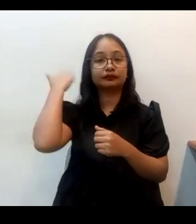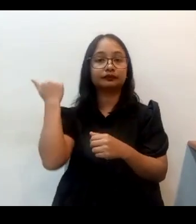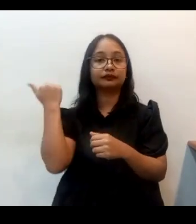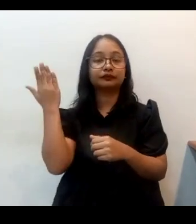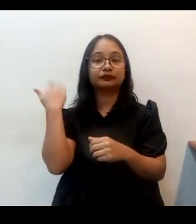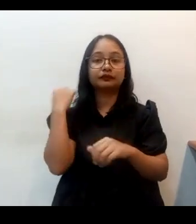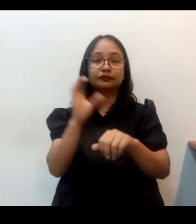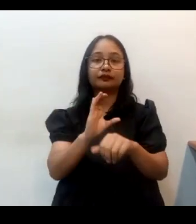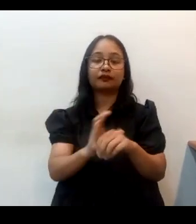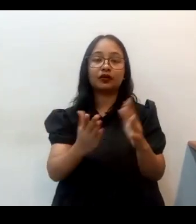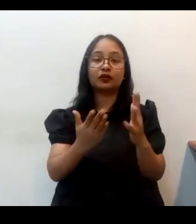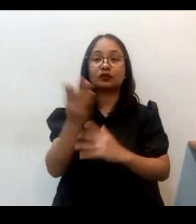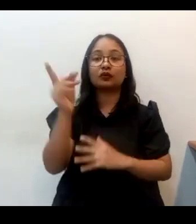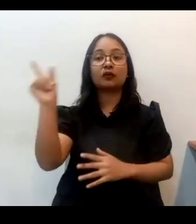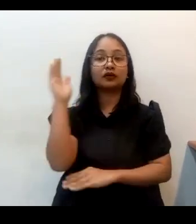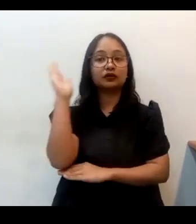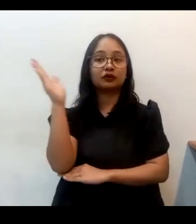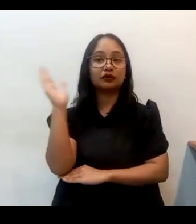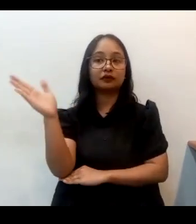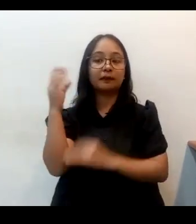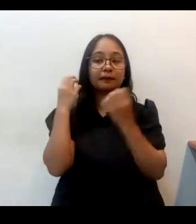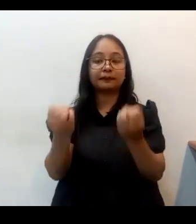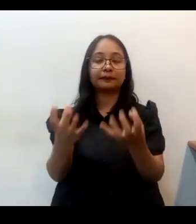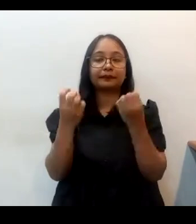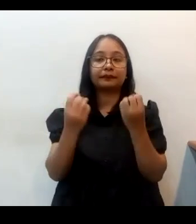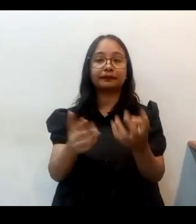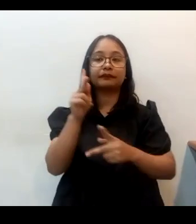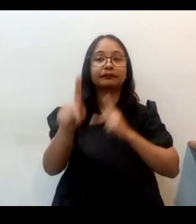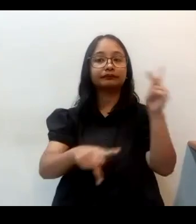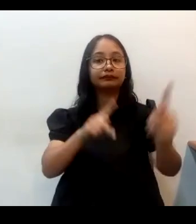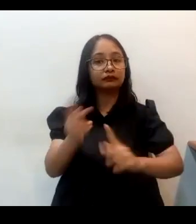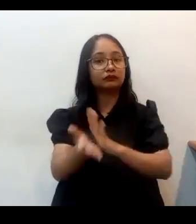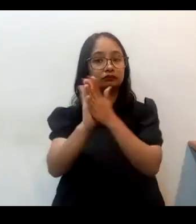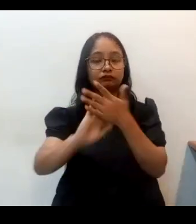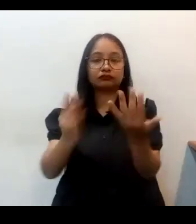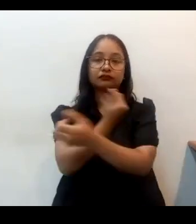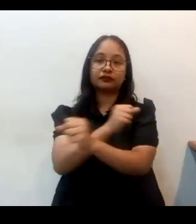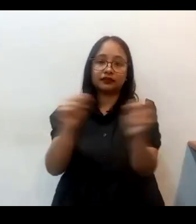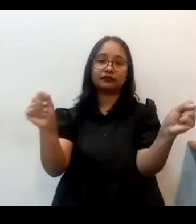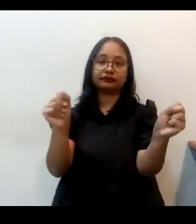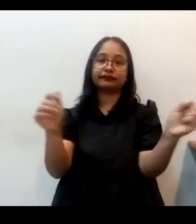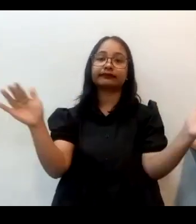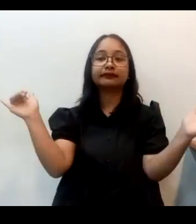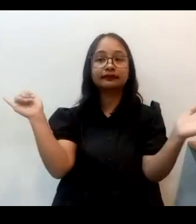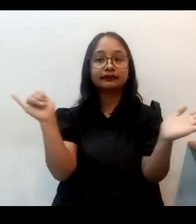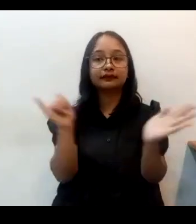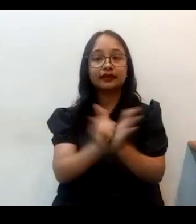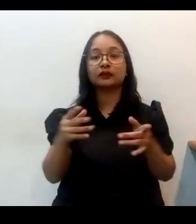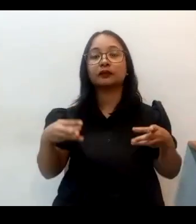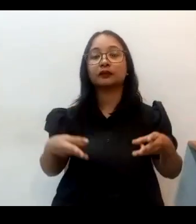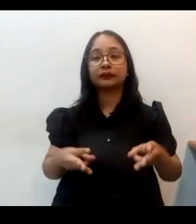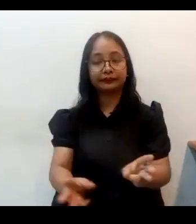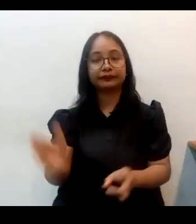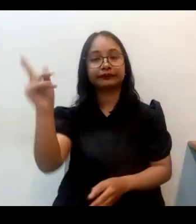5,000 people and 3,000 people got salvation. God worked like that. Sa sinaunang church po, sa pagitan naman po ng isang